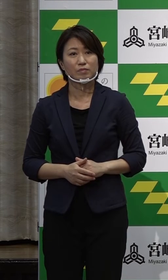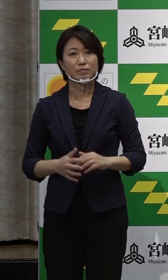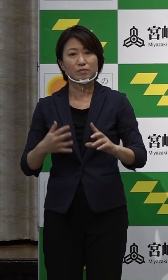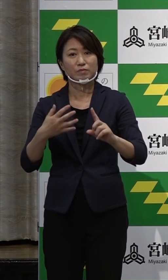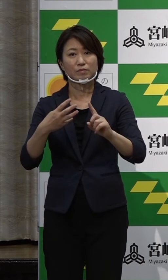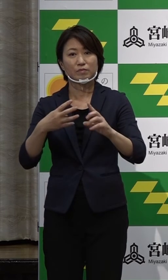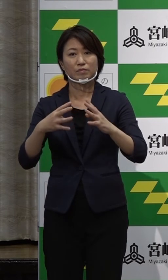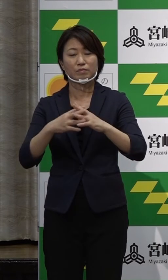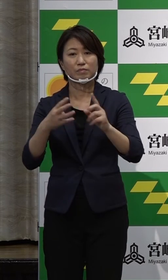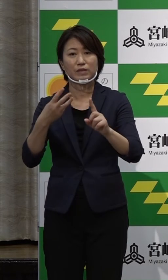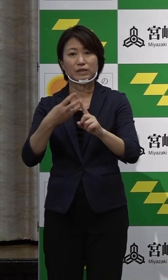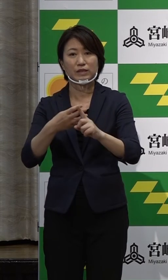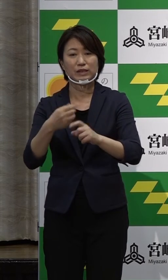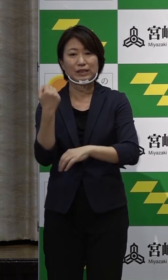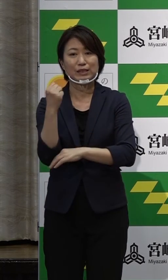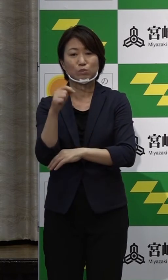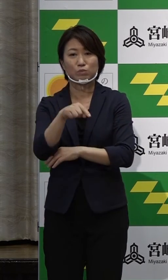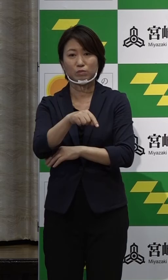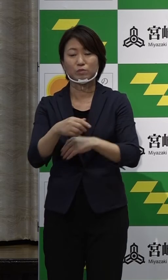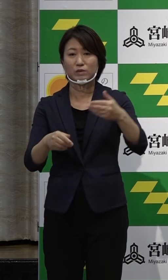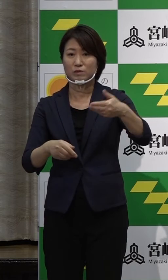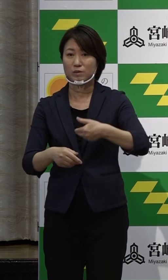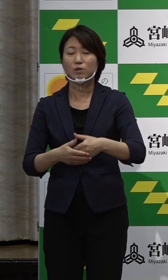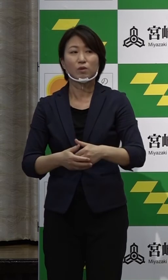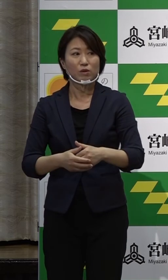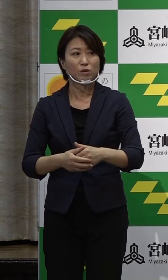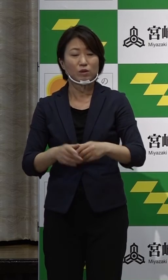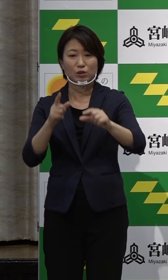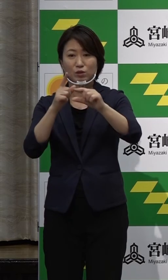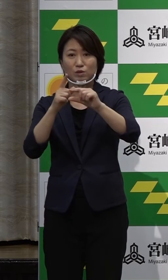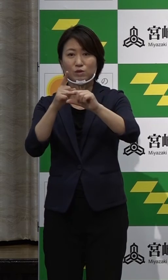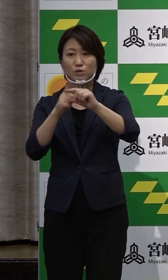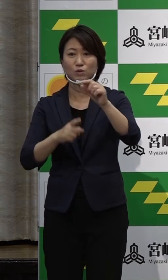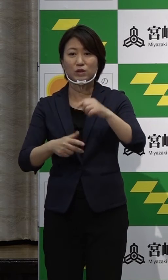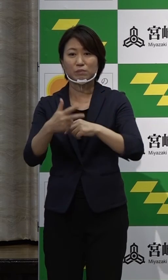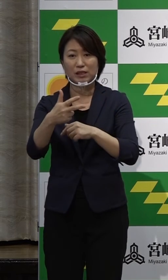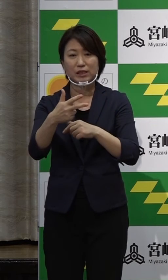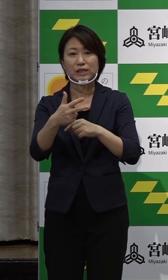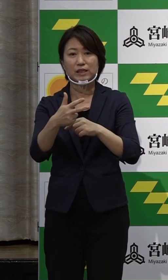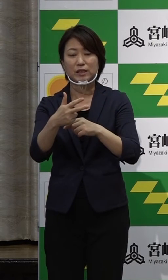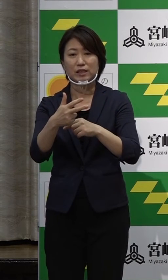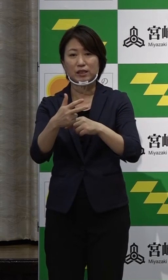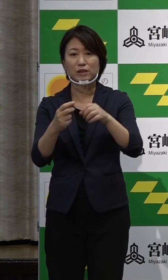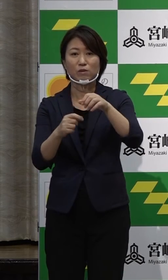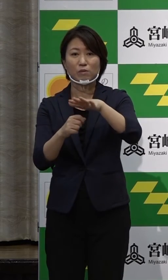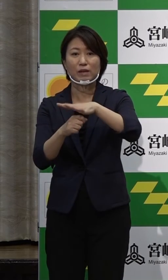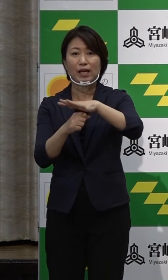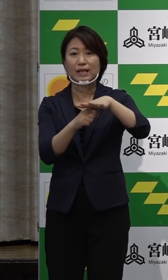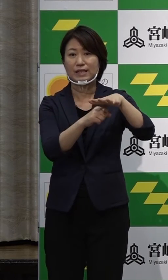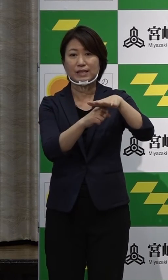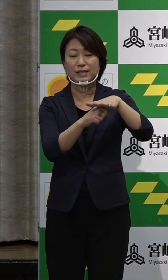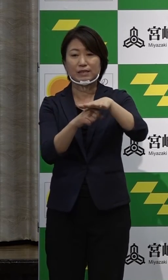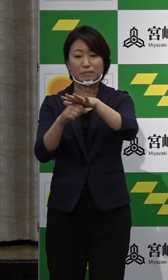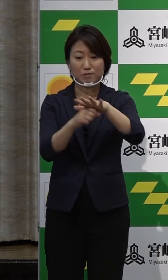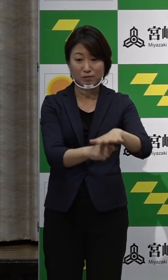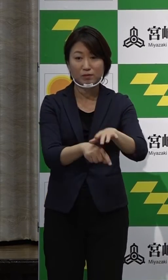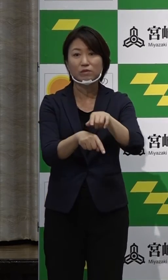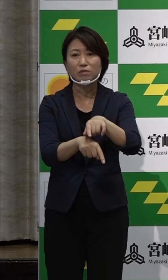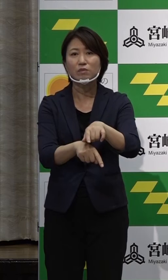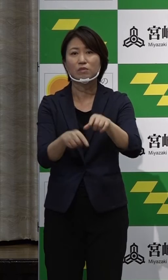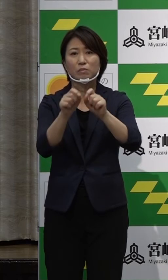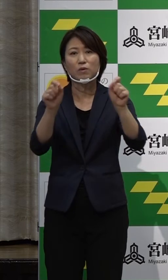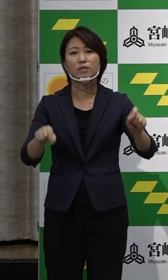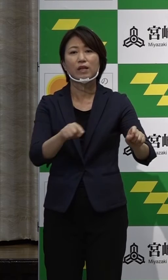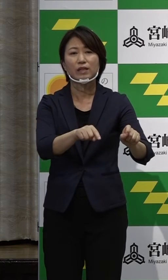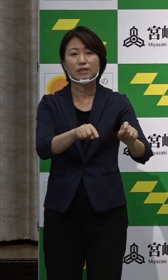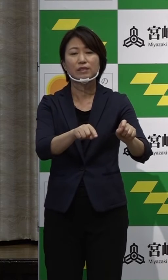はい、宮城新聞です。串間市に不時着した米軍ヘリの件でお伺いしたいんですけども、はい、不時着から昨日の離